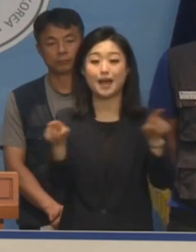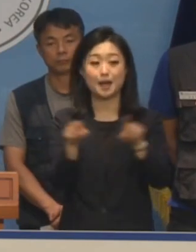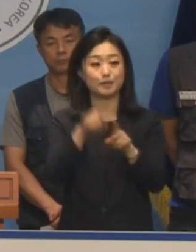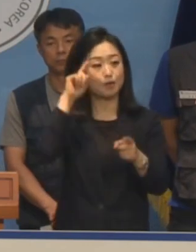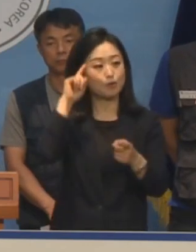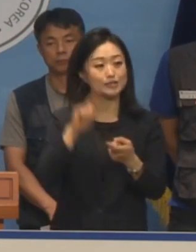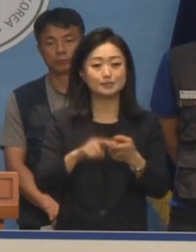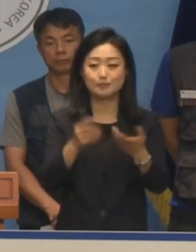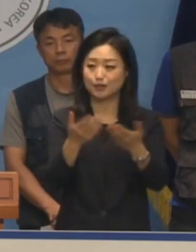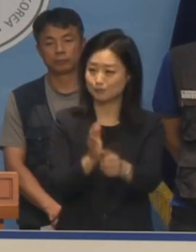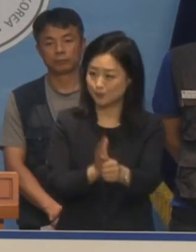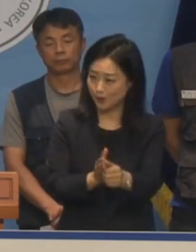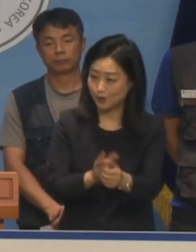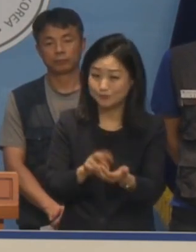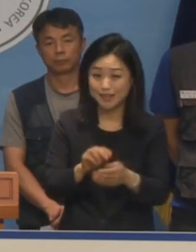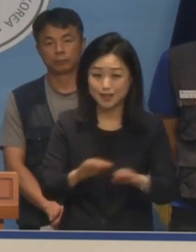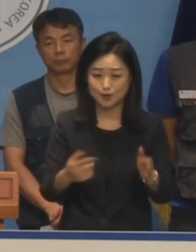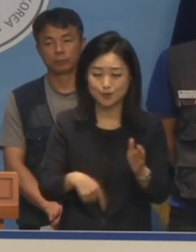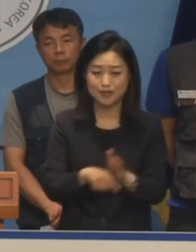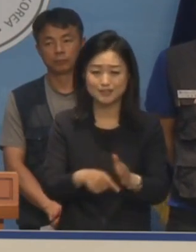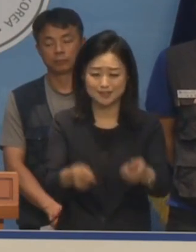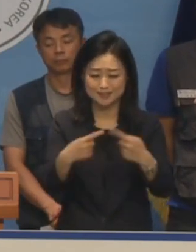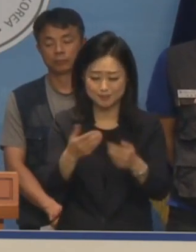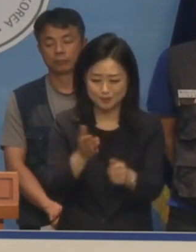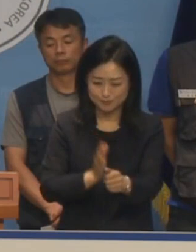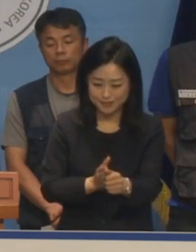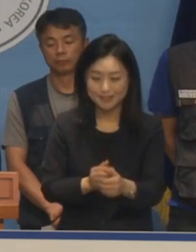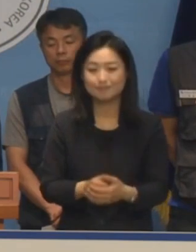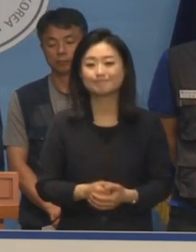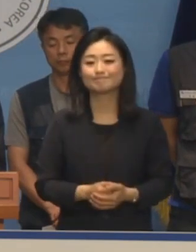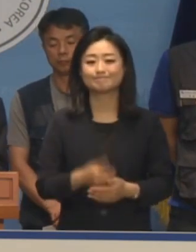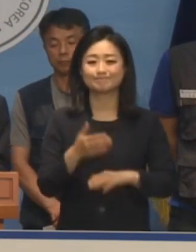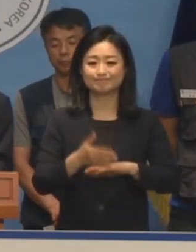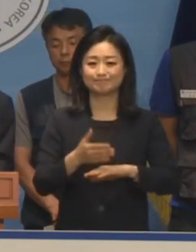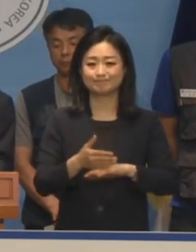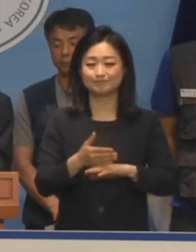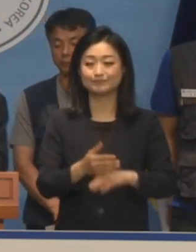관심을 가지고이 일이 해결될 수 있도록 함께 해 주시길 당부드립니다